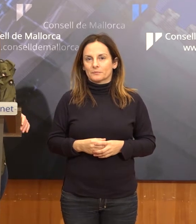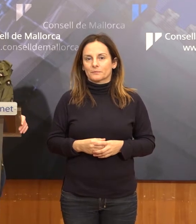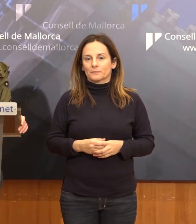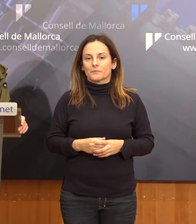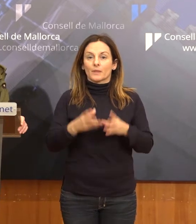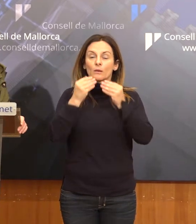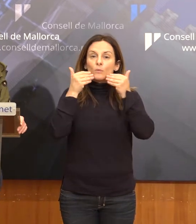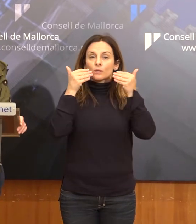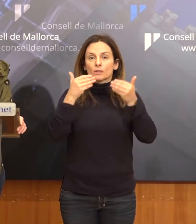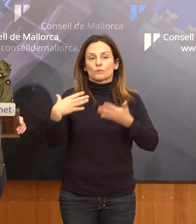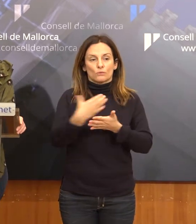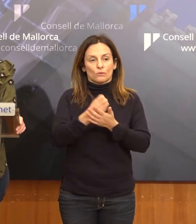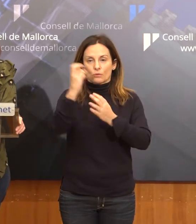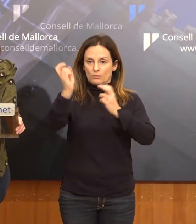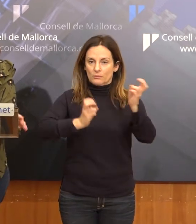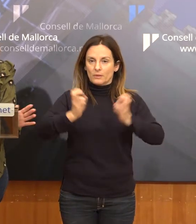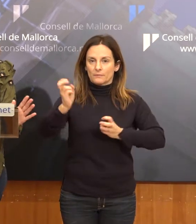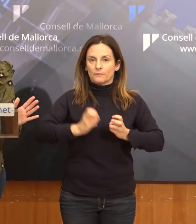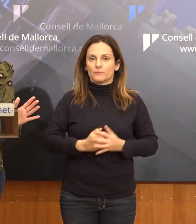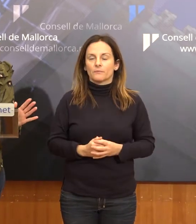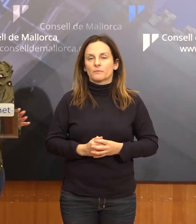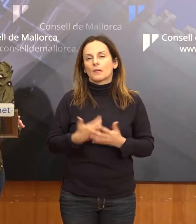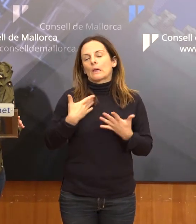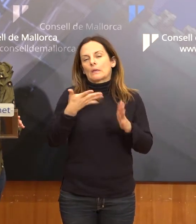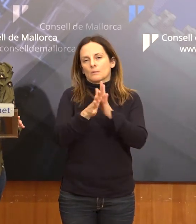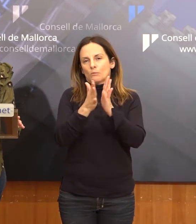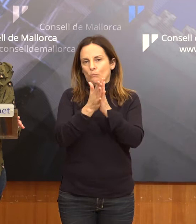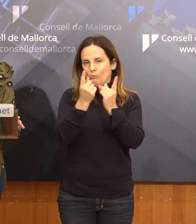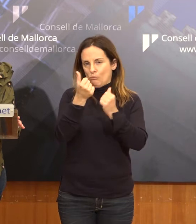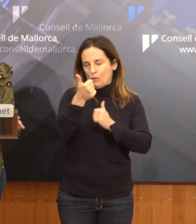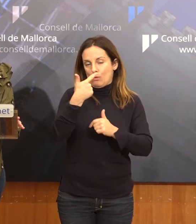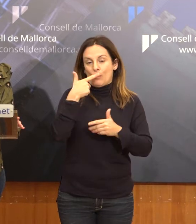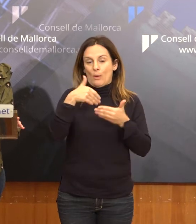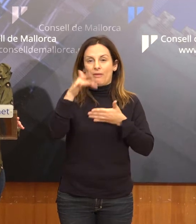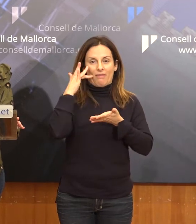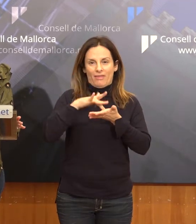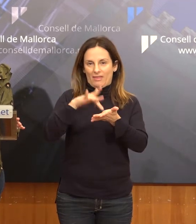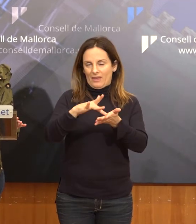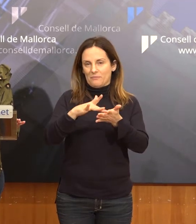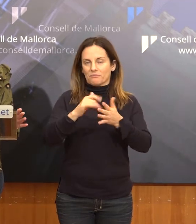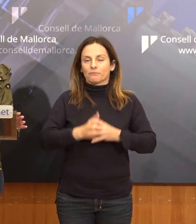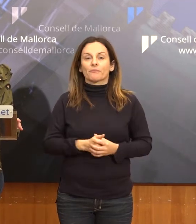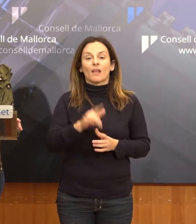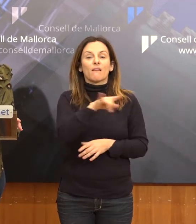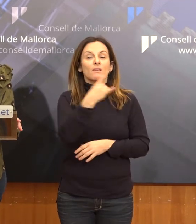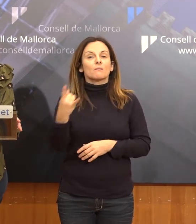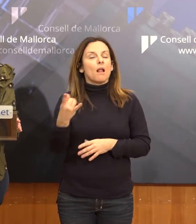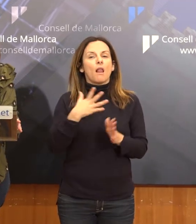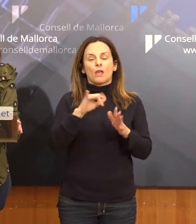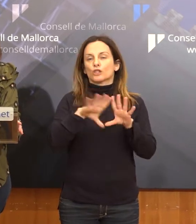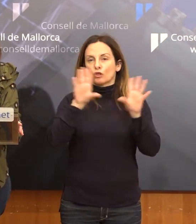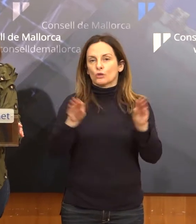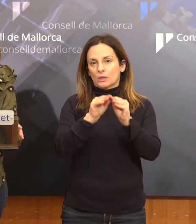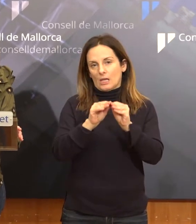la ciudad es persistente y veremos con tener un parto que sean días durante esta semana con tenemos un total